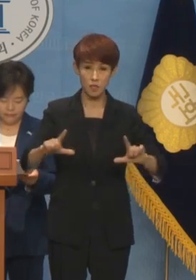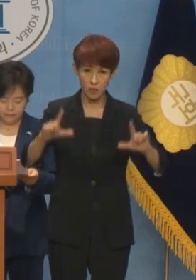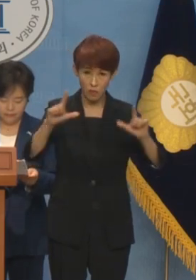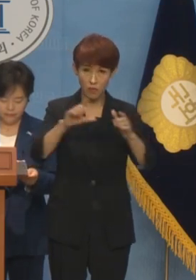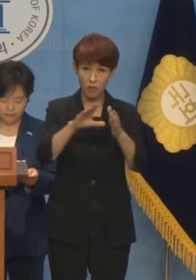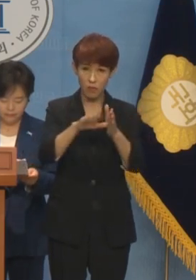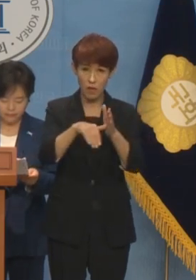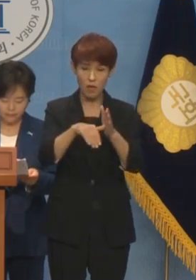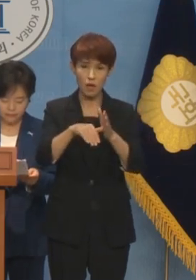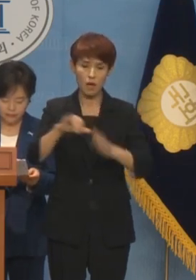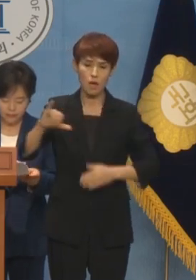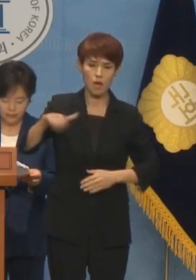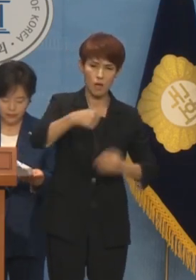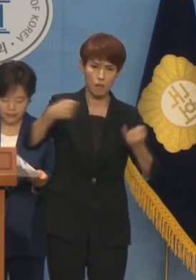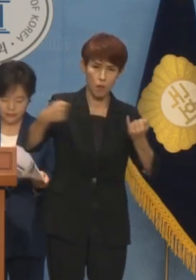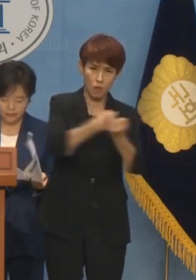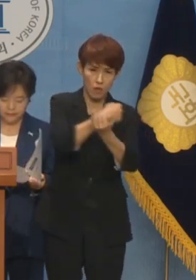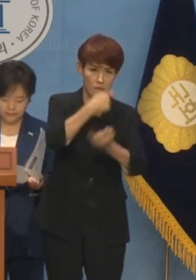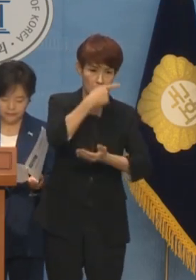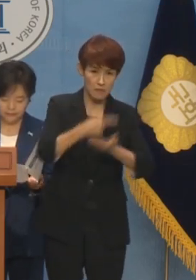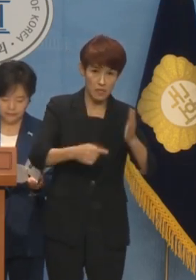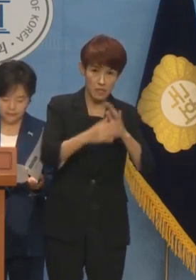2022년도 교제폭력 피의자가